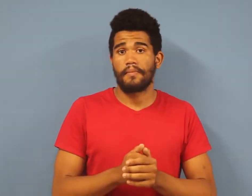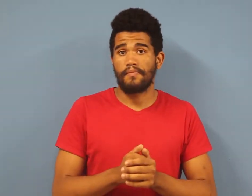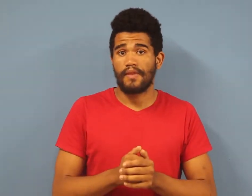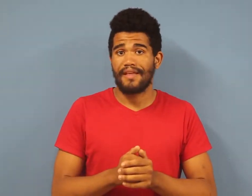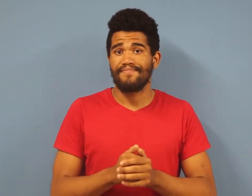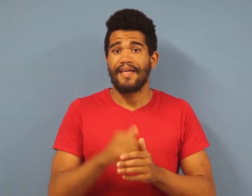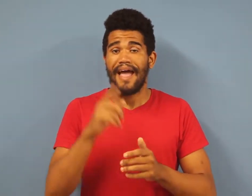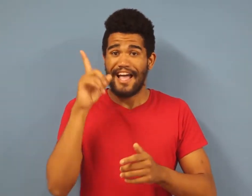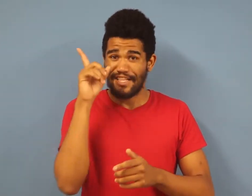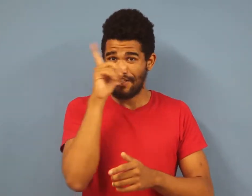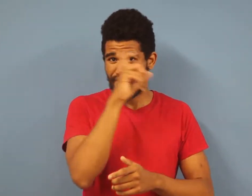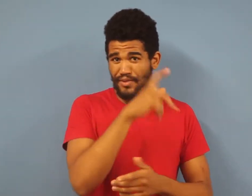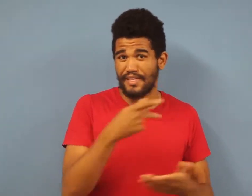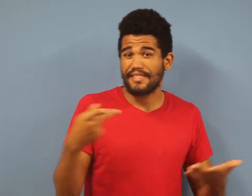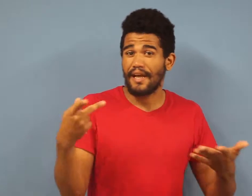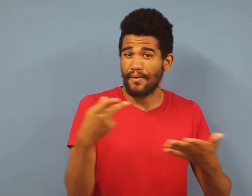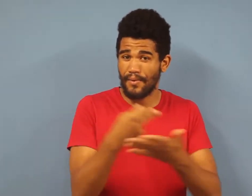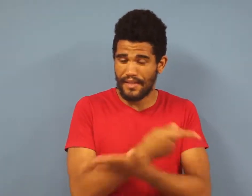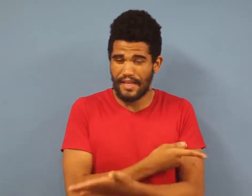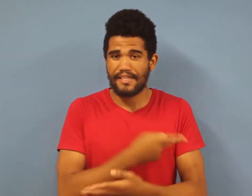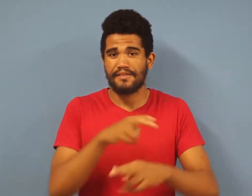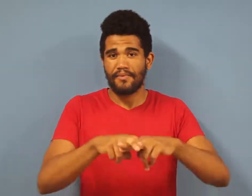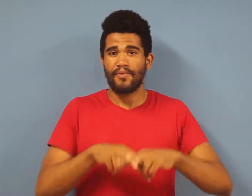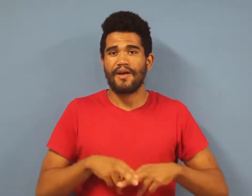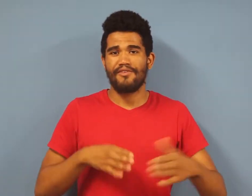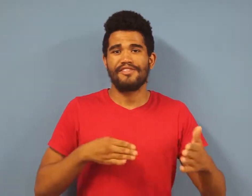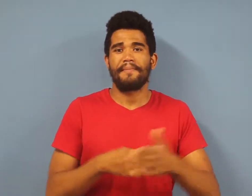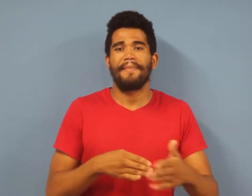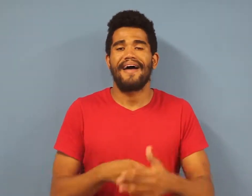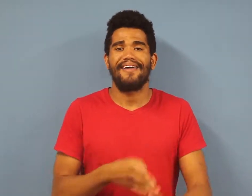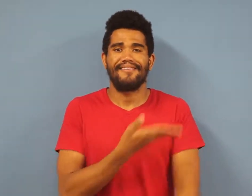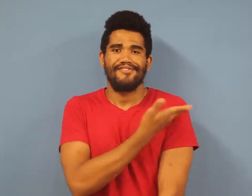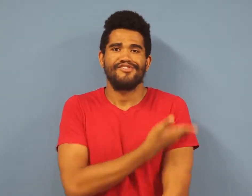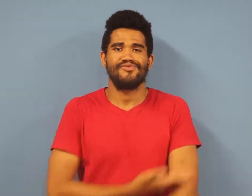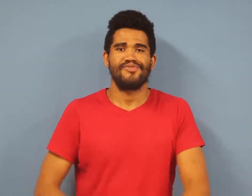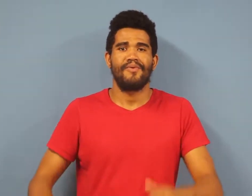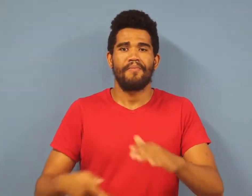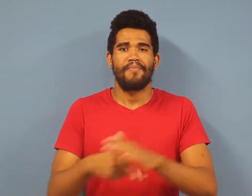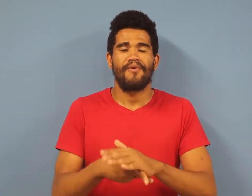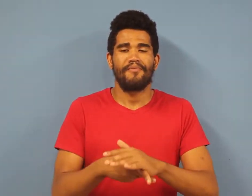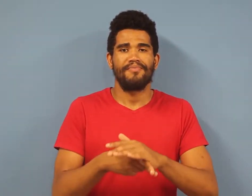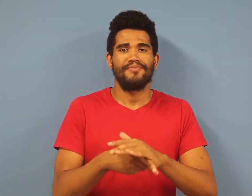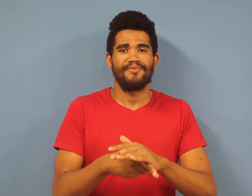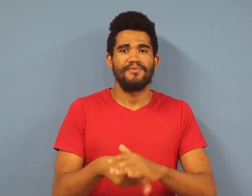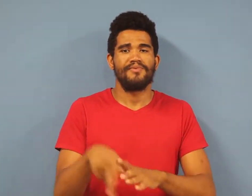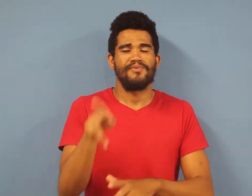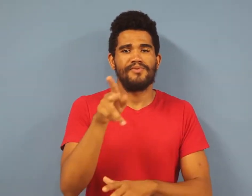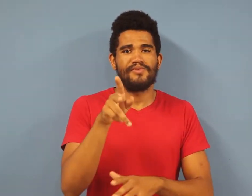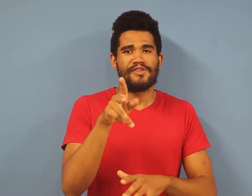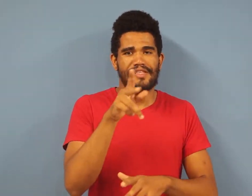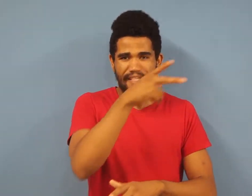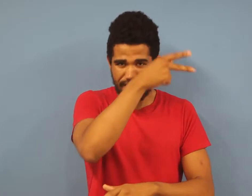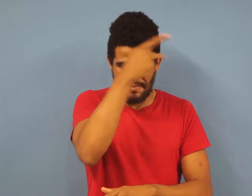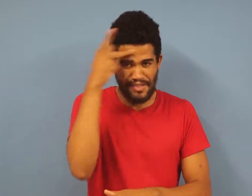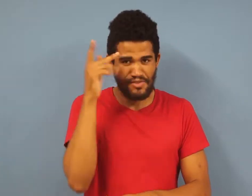dificuldade reside nas barreiras atitudinais impostas pelo comportamento das pessoas como o preconceito,